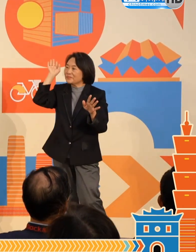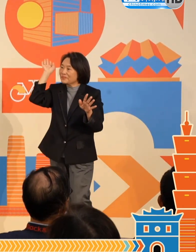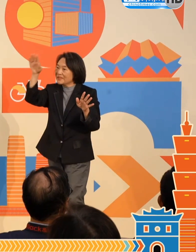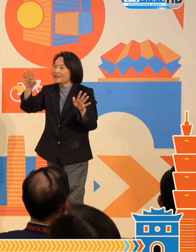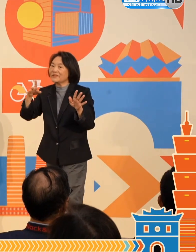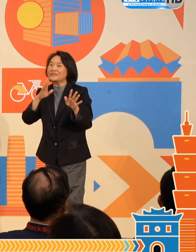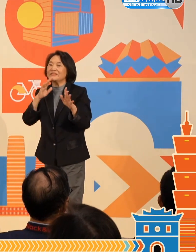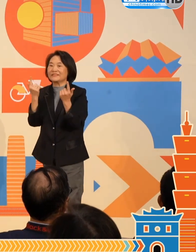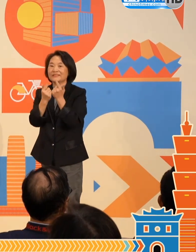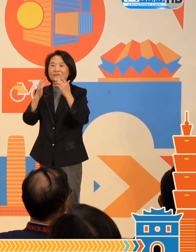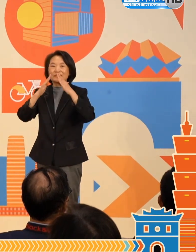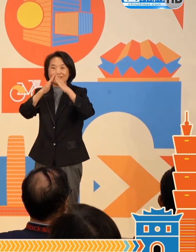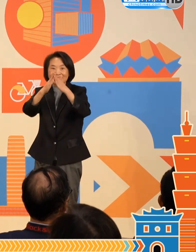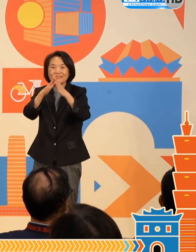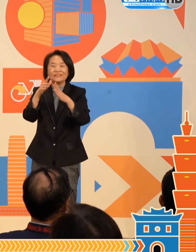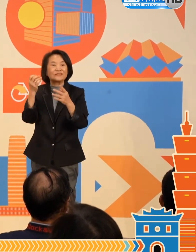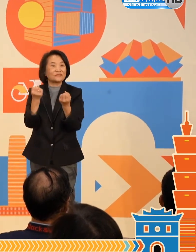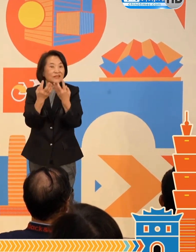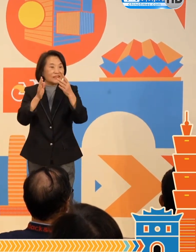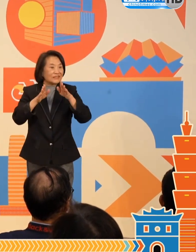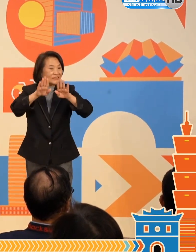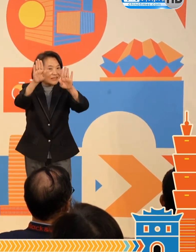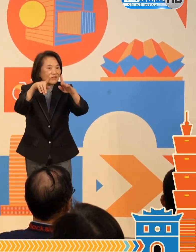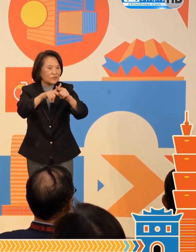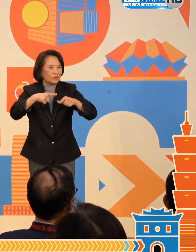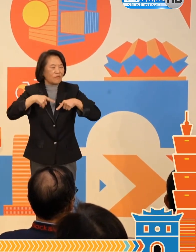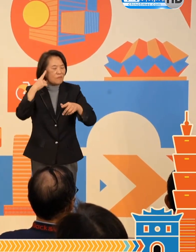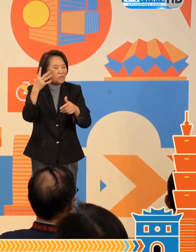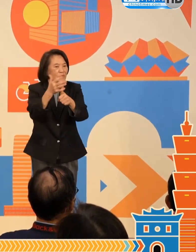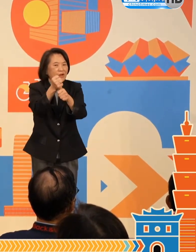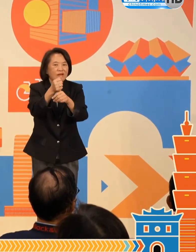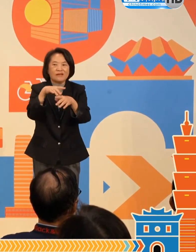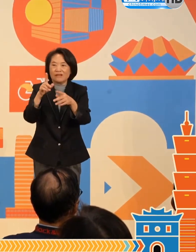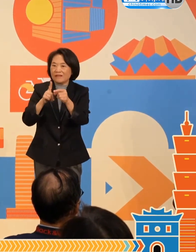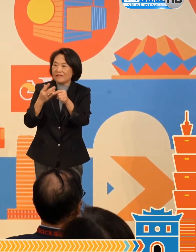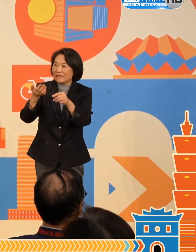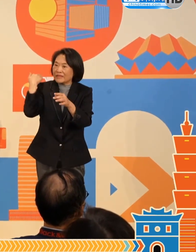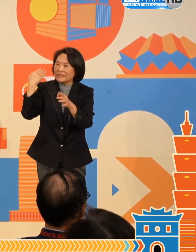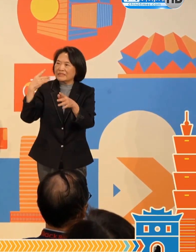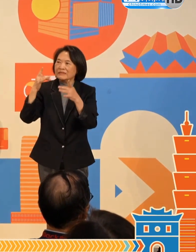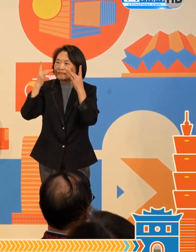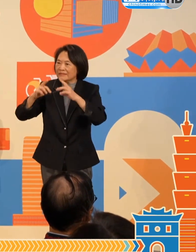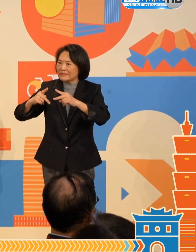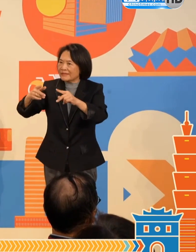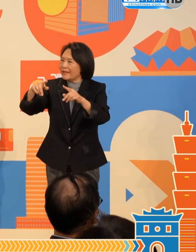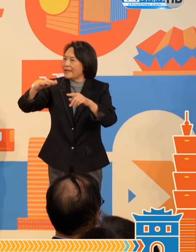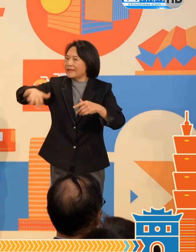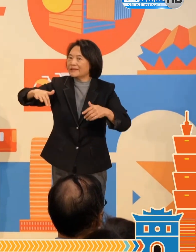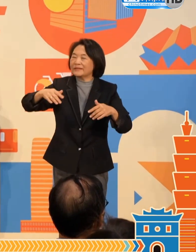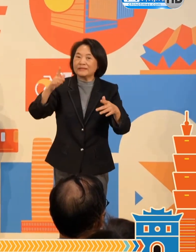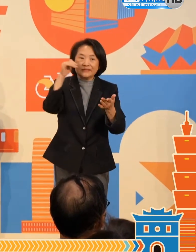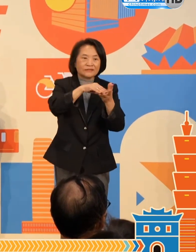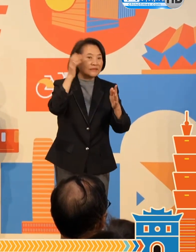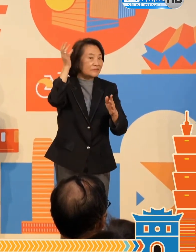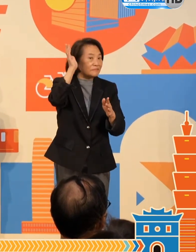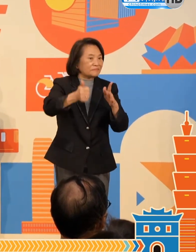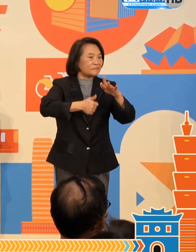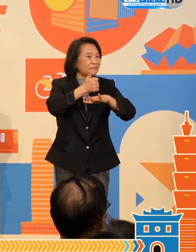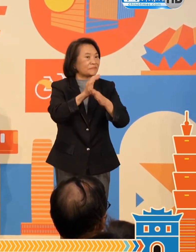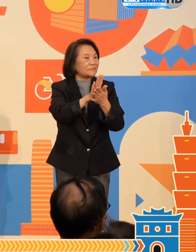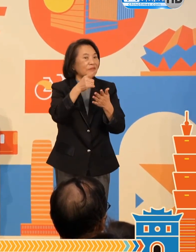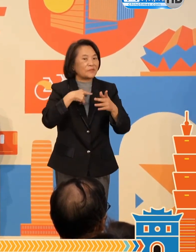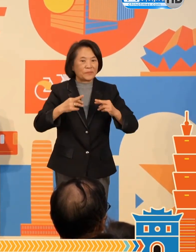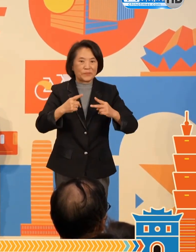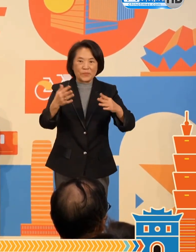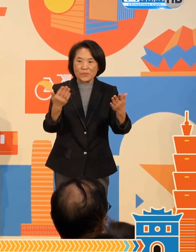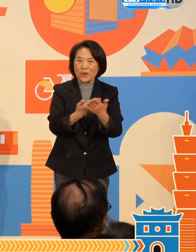个整个台北发展中很重要的一页。过去10几20年来没有推动的市场，那么在市场的这个推动之下，我们很辛